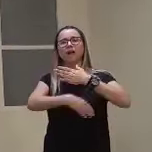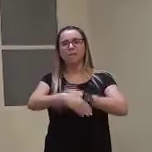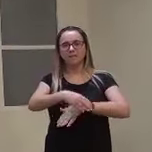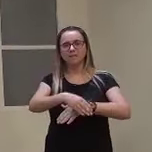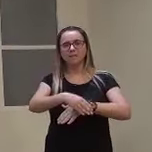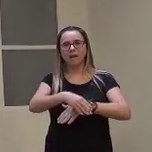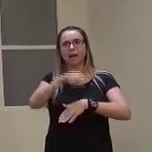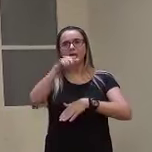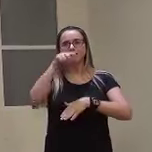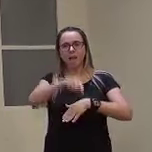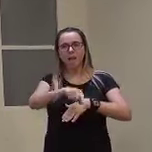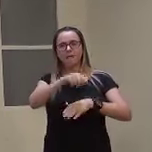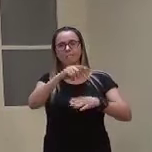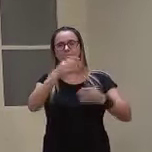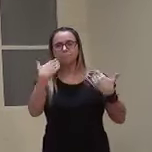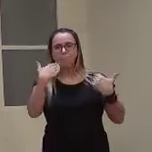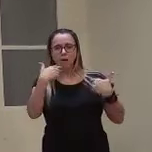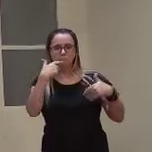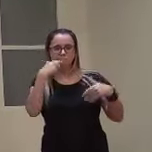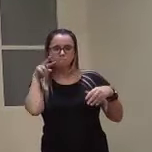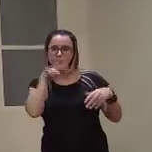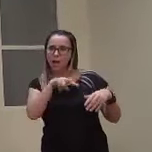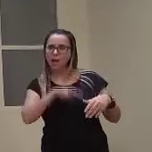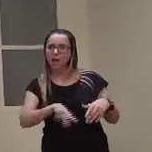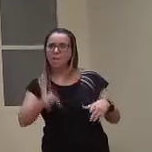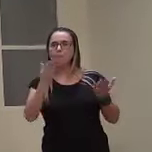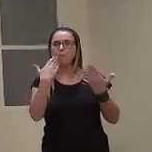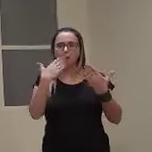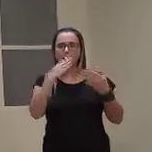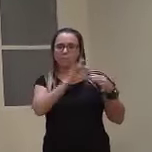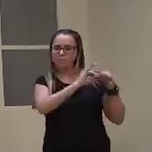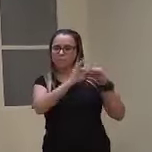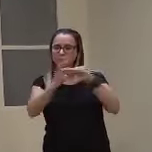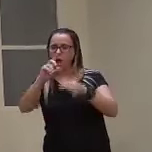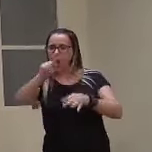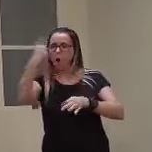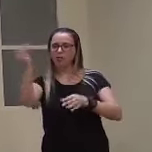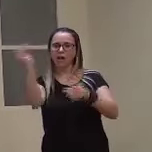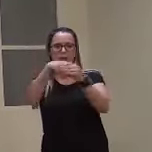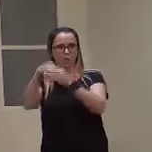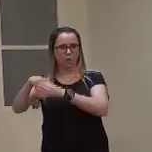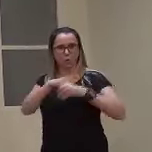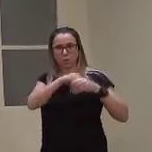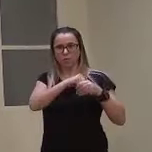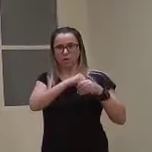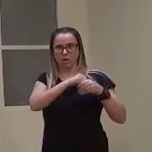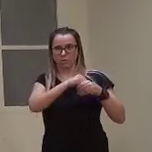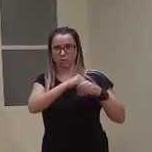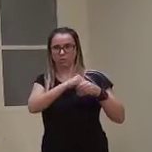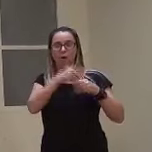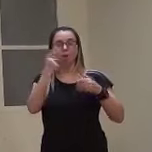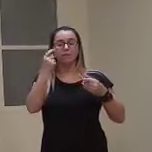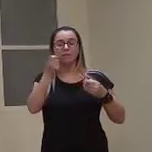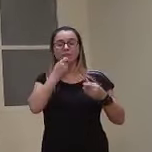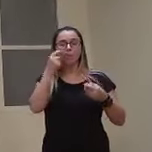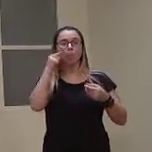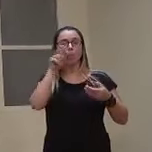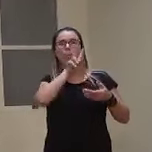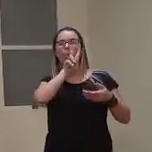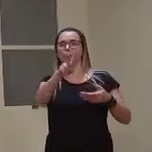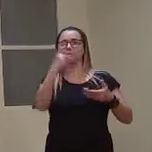es un gran organizador para pensar las otras inclusiones también se visibiliza